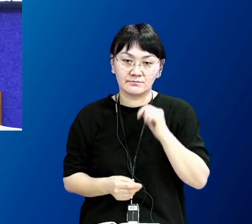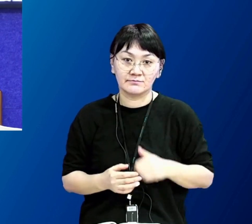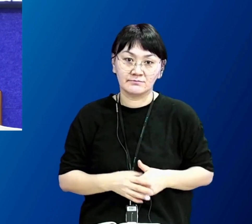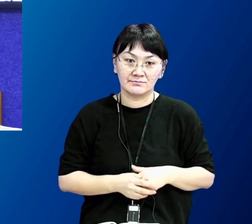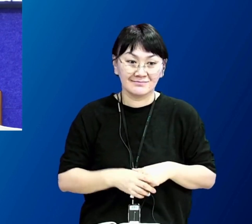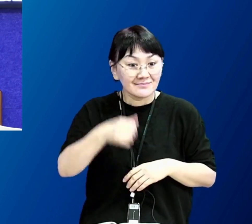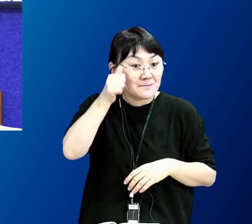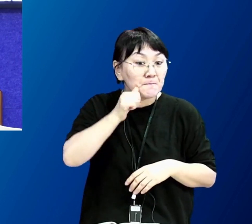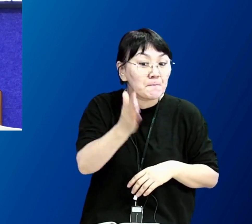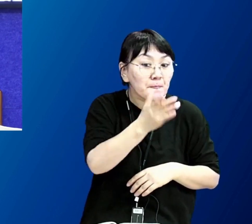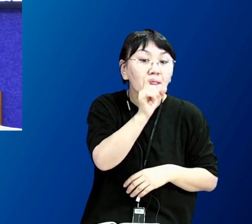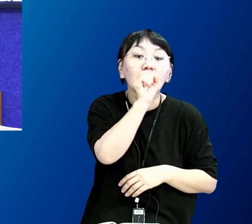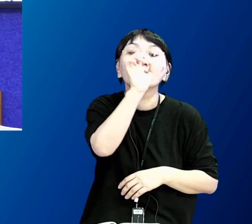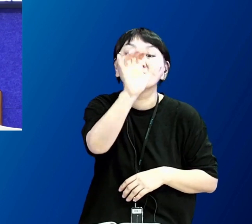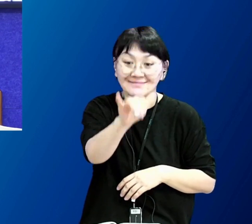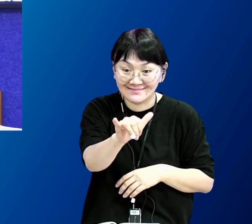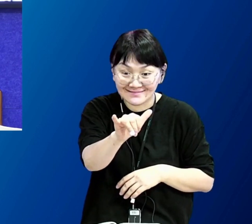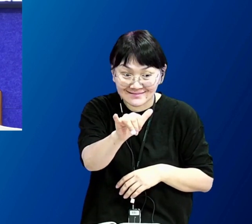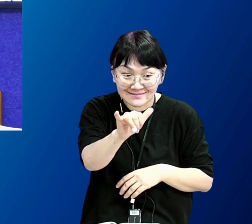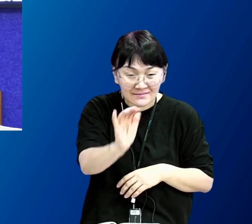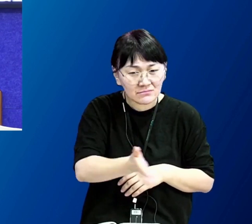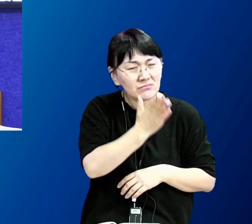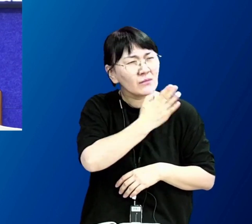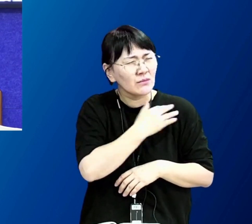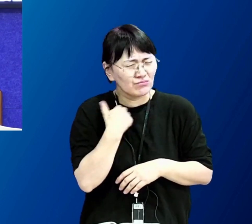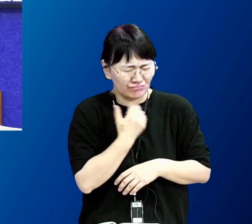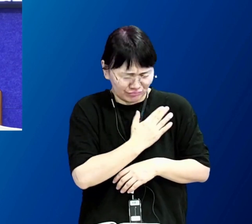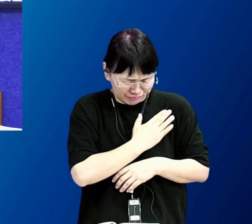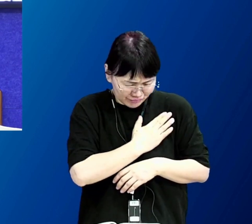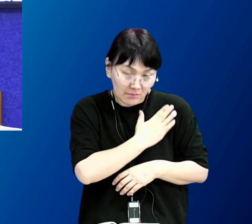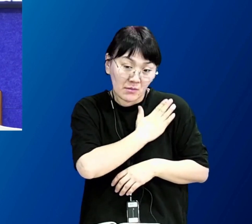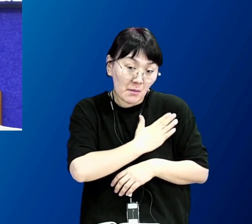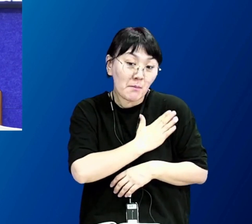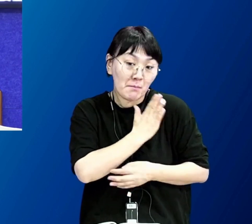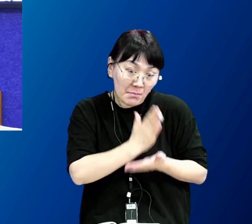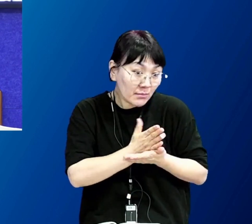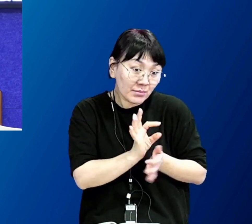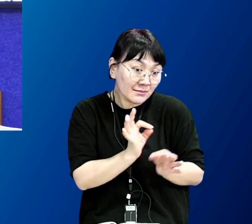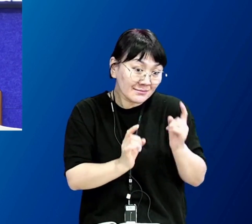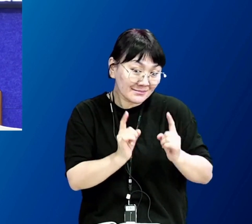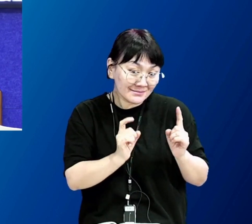Яхан дүүсээс асууя да. Та бүхэн үнэхээр эзнийг хайрладаг уу?